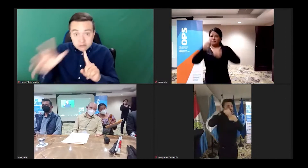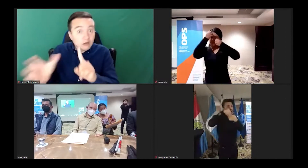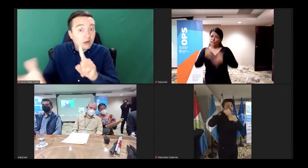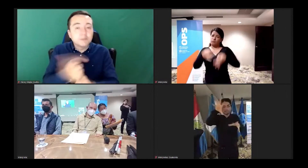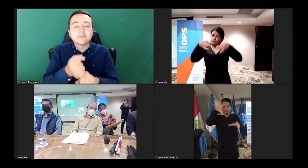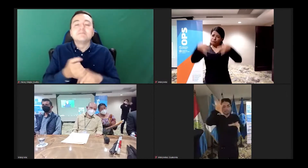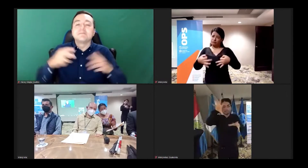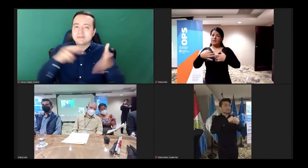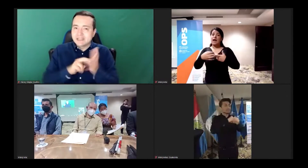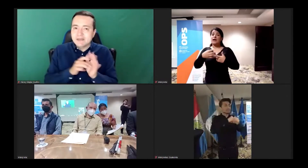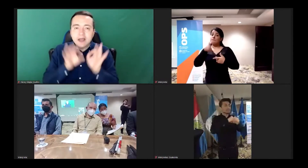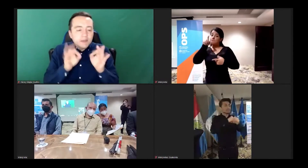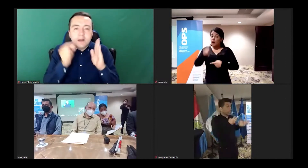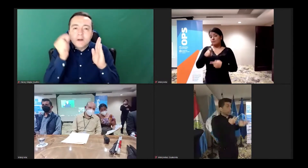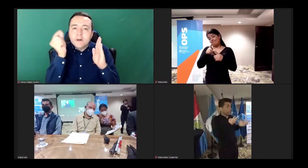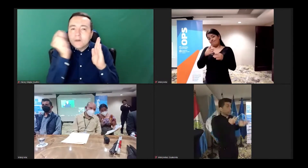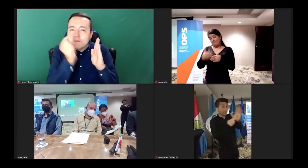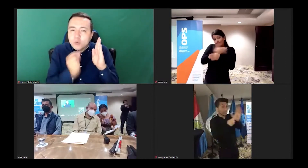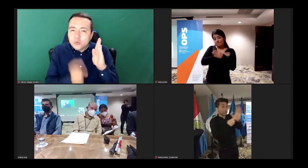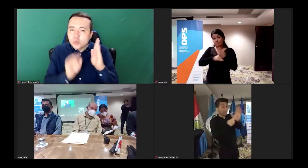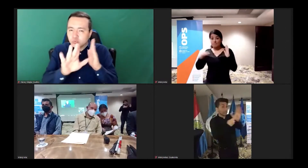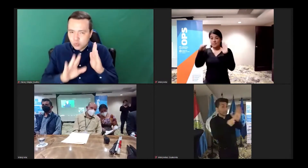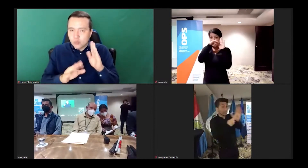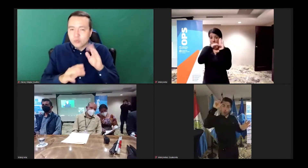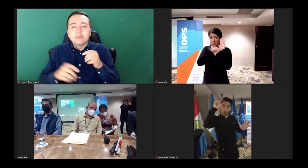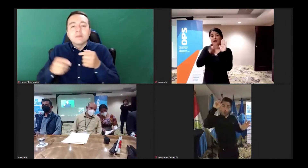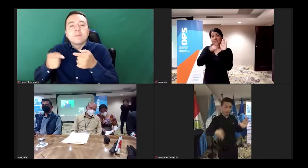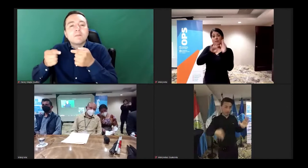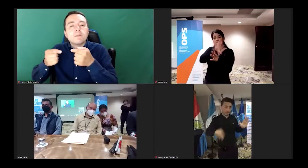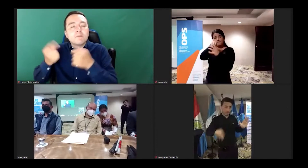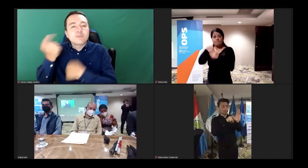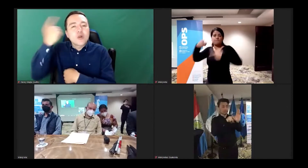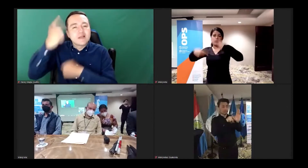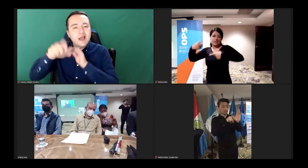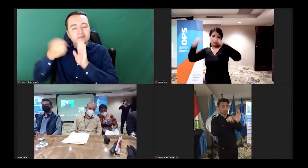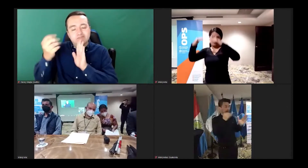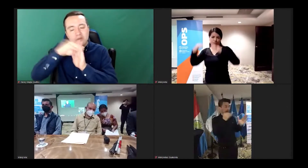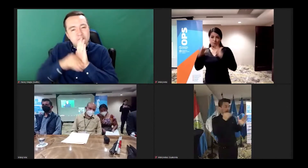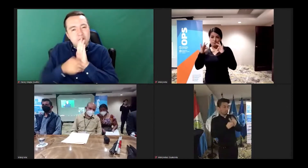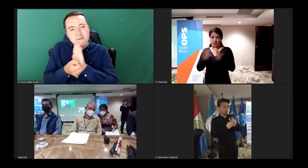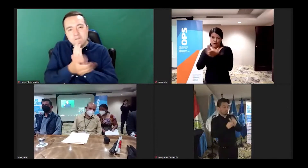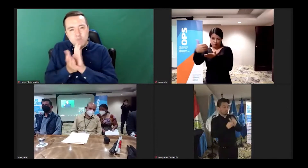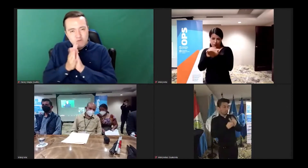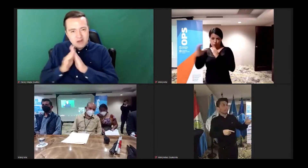medidas muy puntuales en las políticas públicas de los estados. José Miguel,